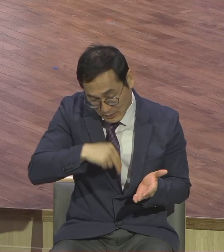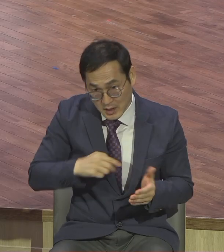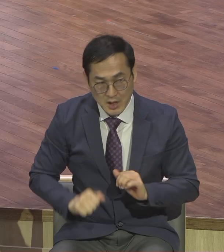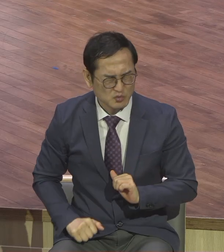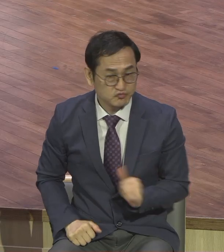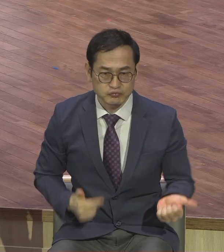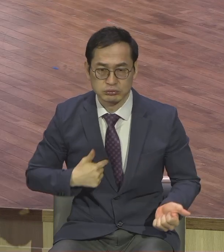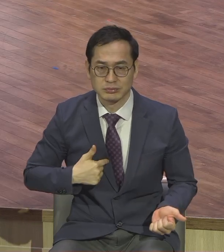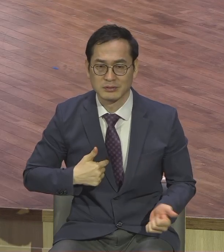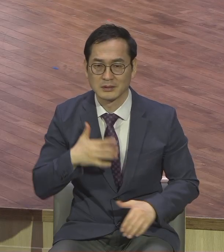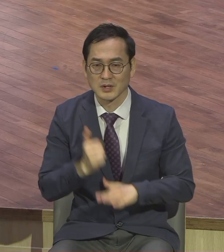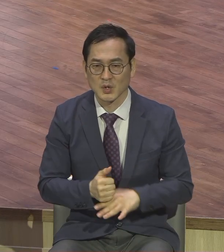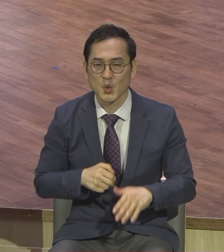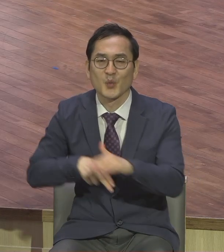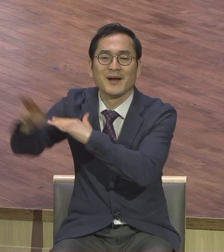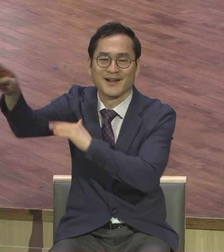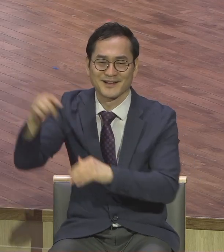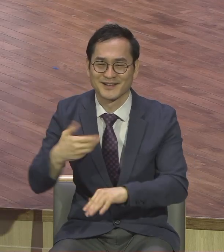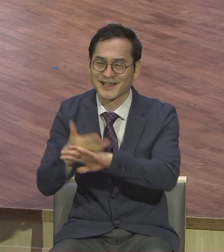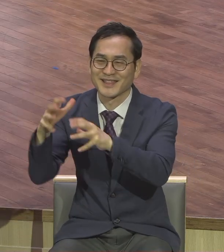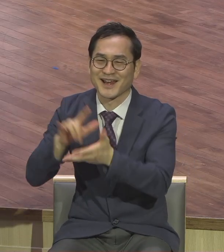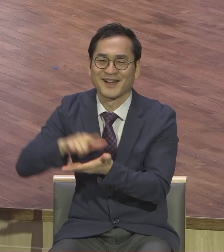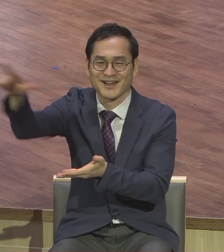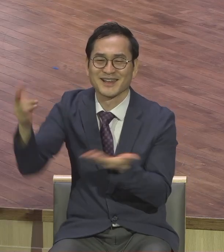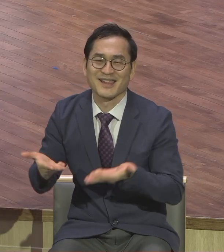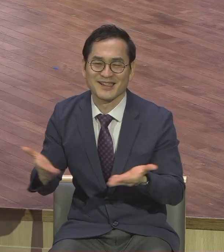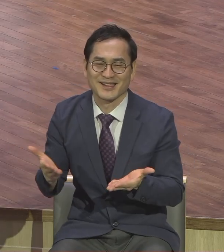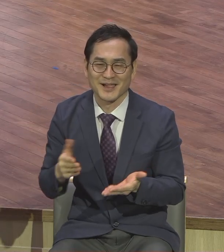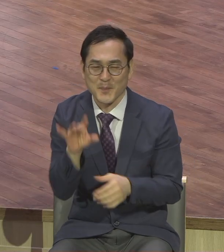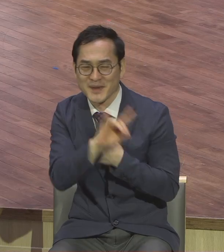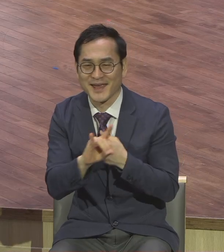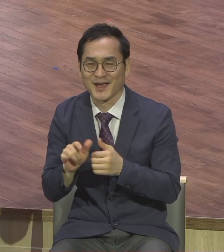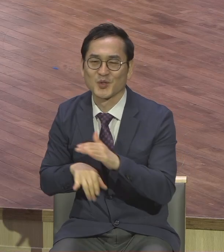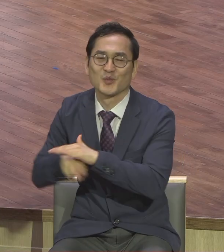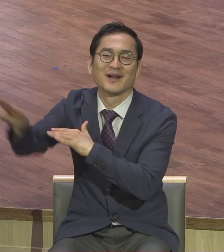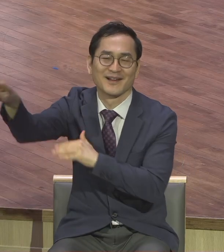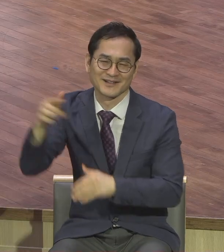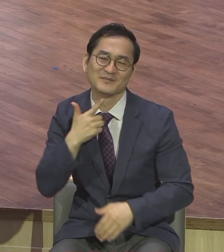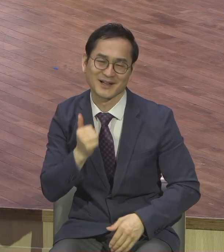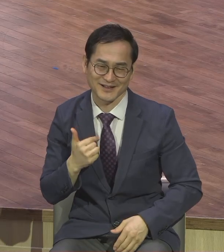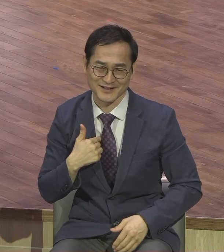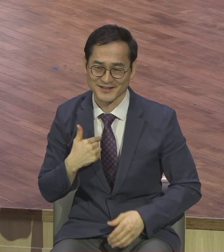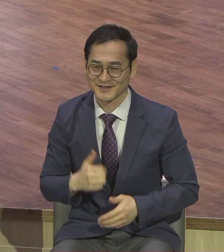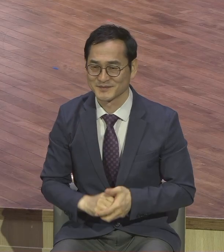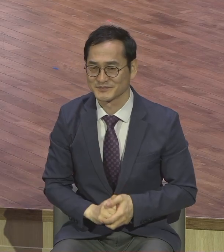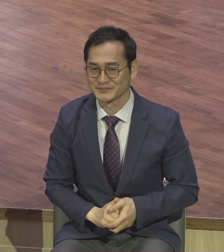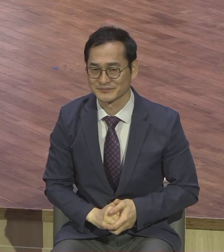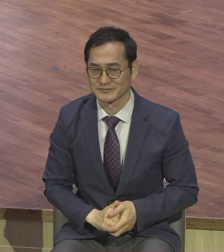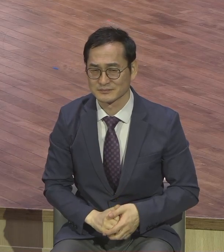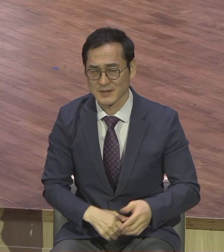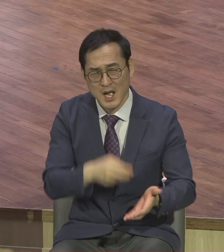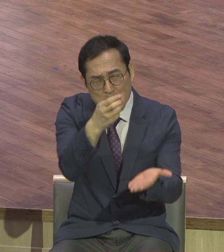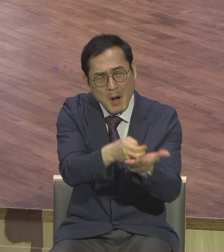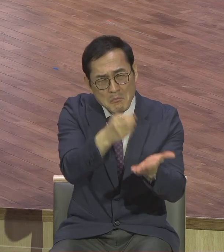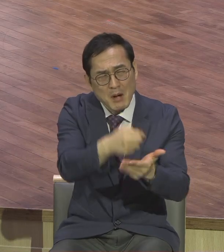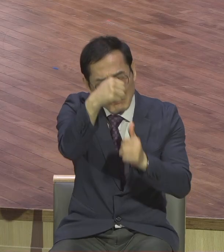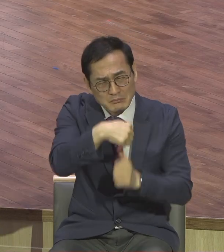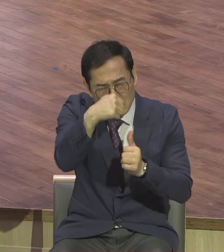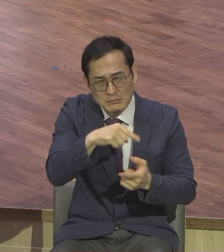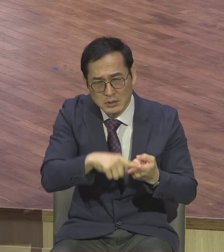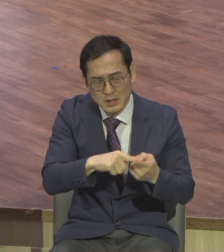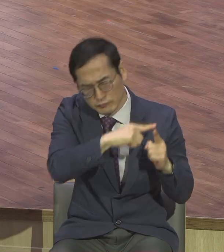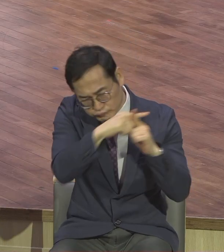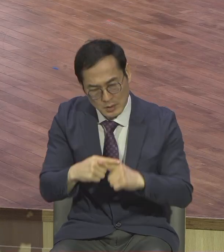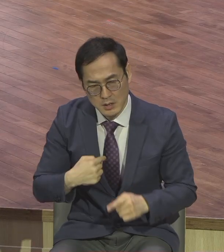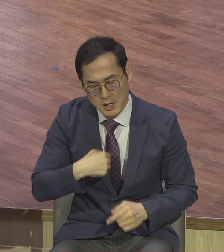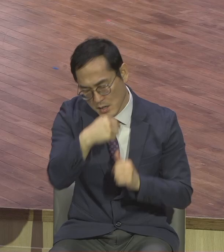얼마나 강하게 그렇게 배운 대로 본 대로 얼마나 눌렸던지 이